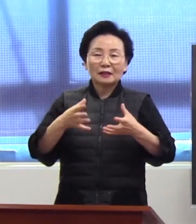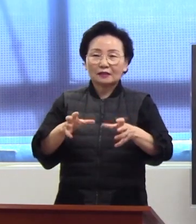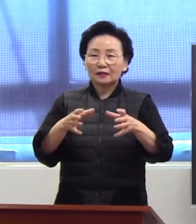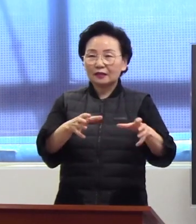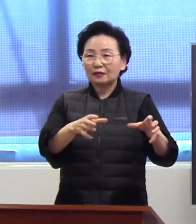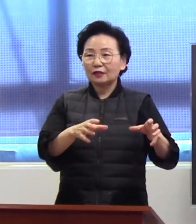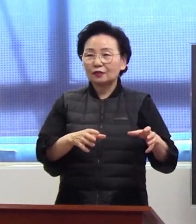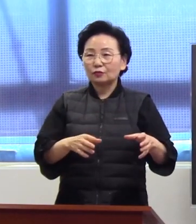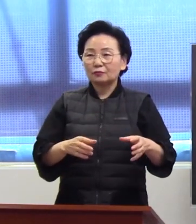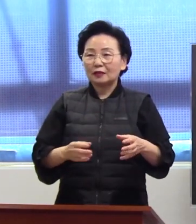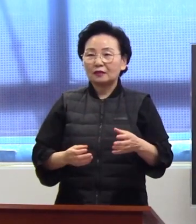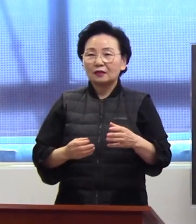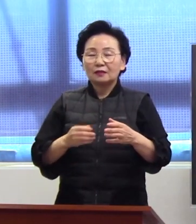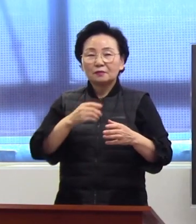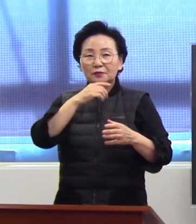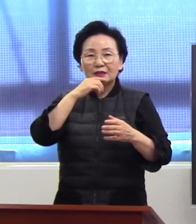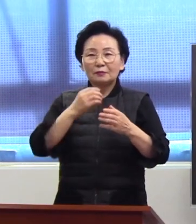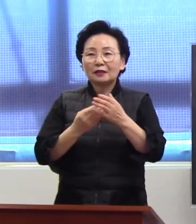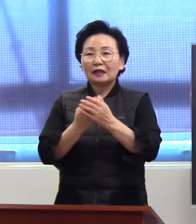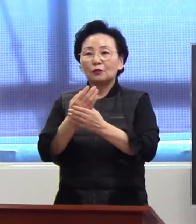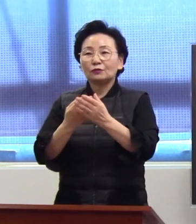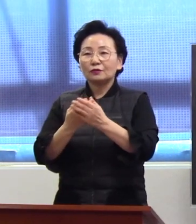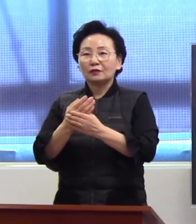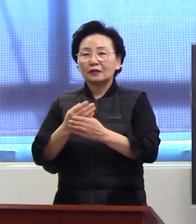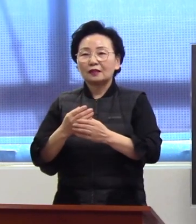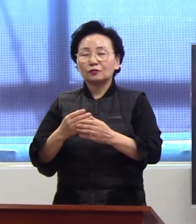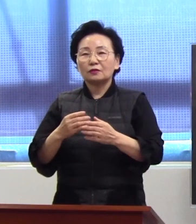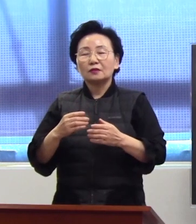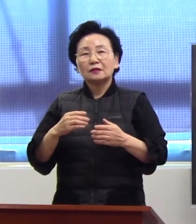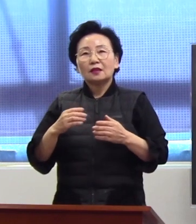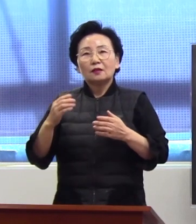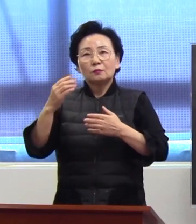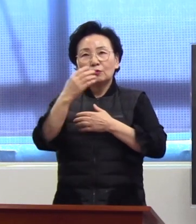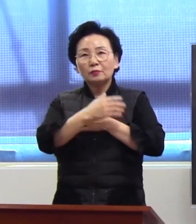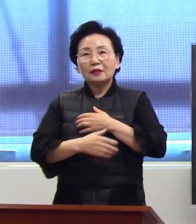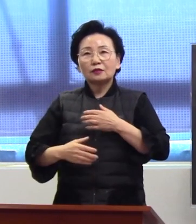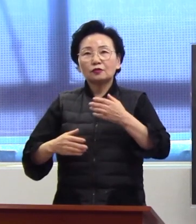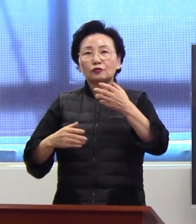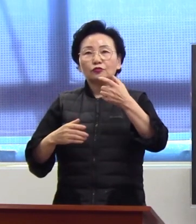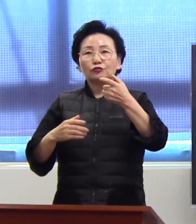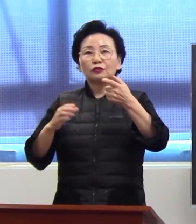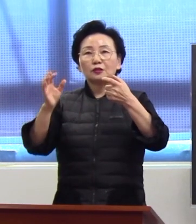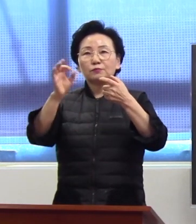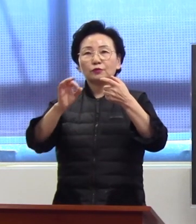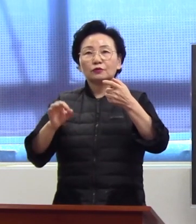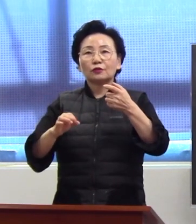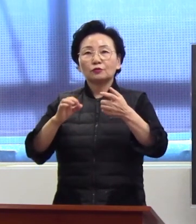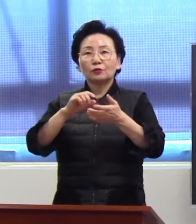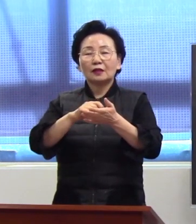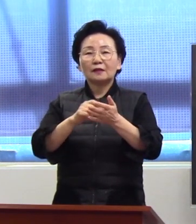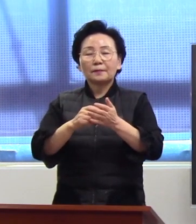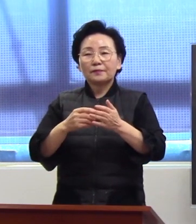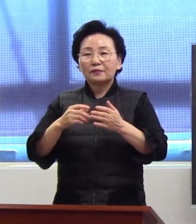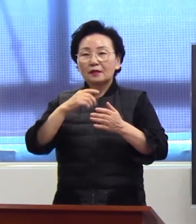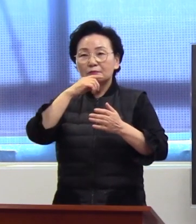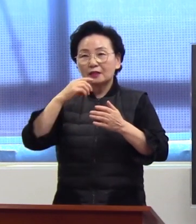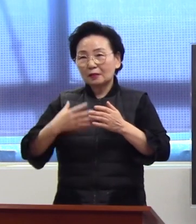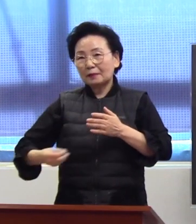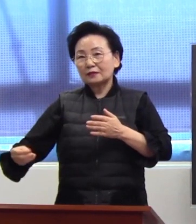막 깨져가지고 막 피가 막 나오고 그래가지고 몸에서 60% 정도가 피가